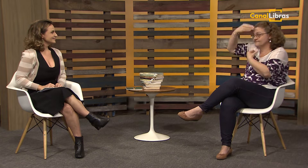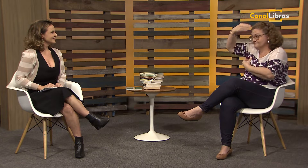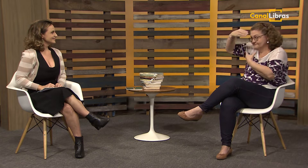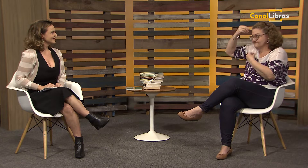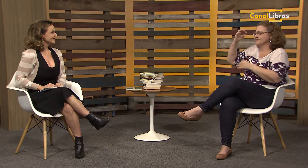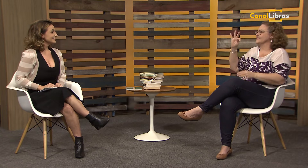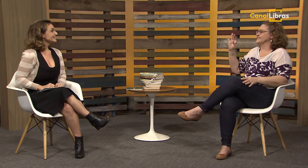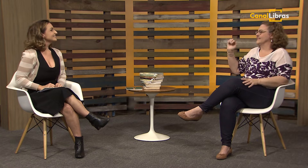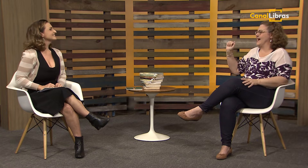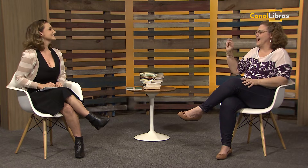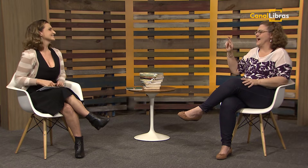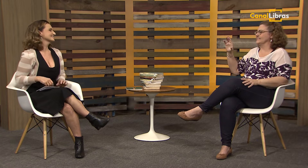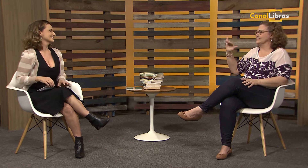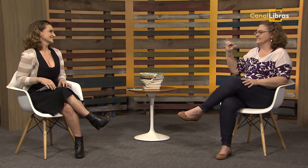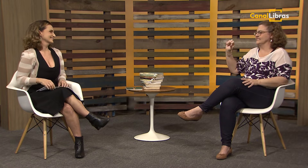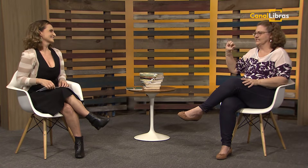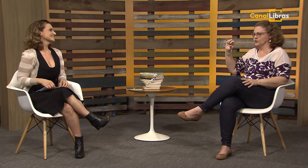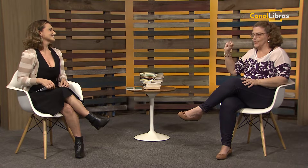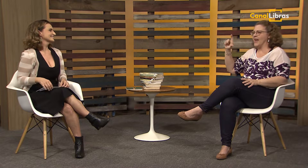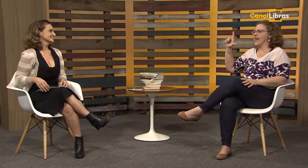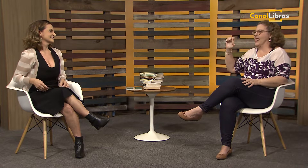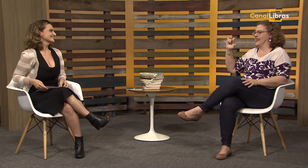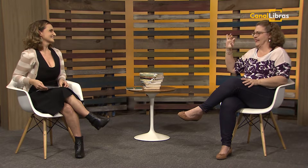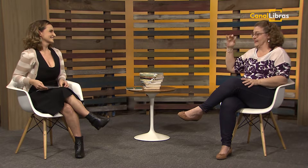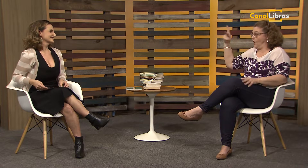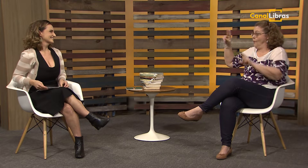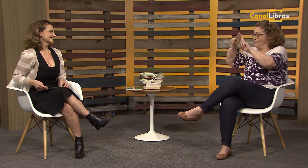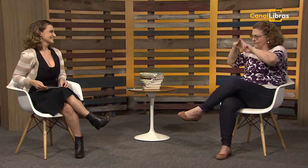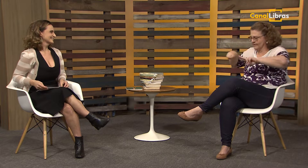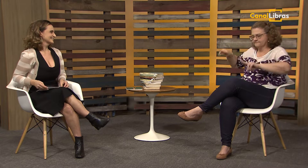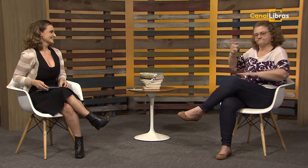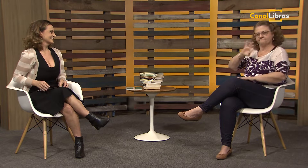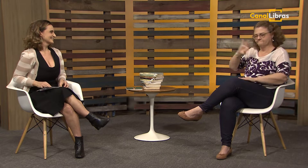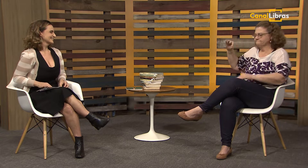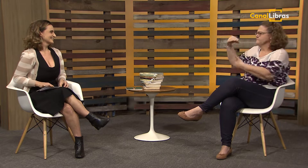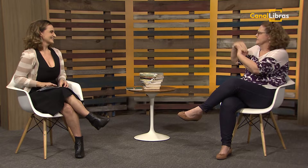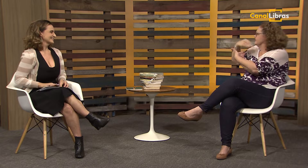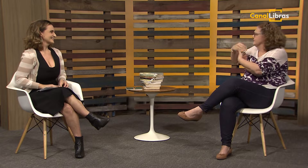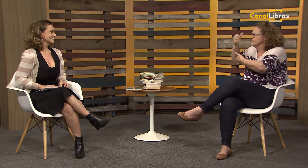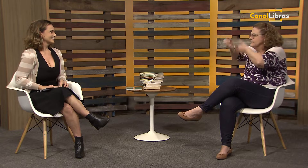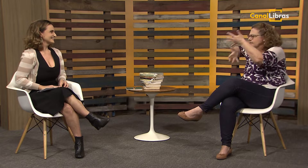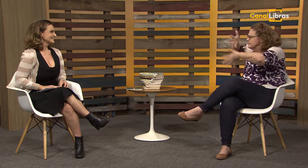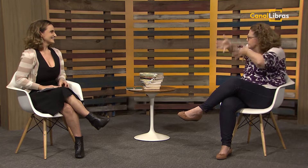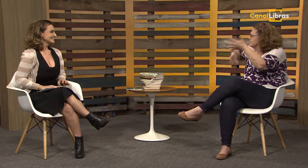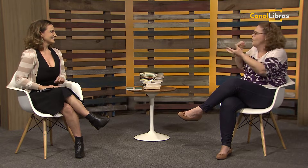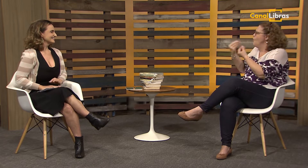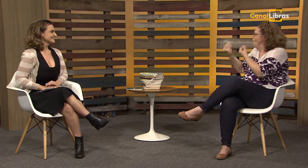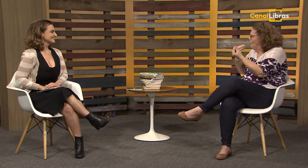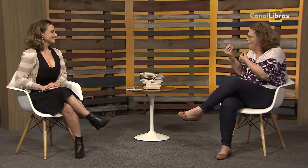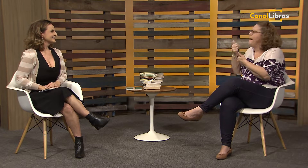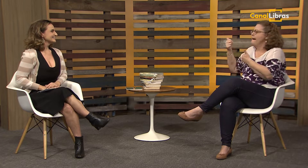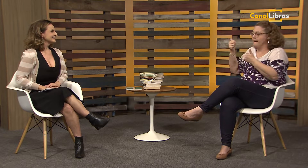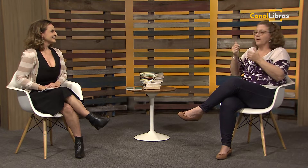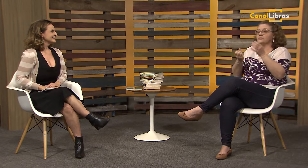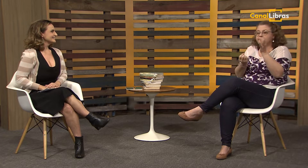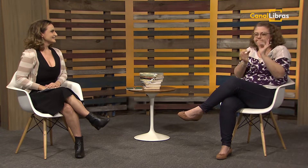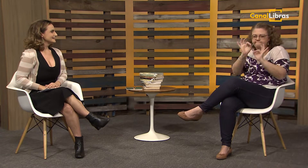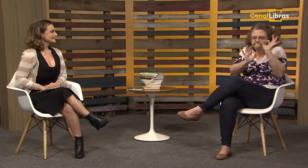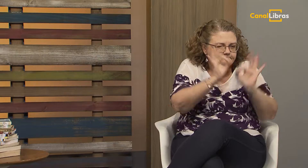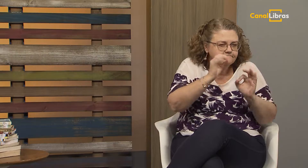chamava Tarcísio Leite, professor da UFSC. Ele foi excelente comigo e me orientou, me ajudou a fazer essa catalogação